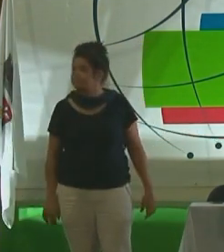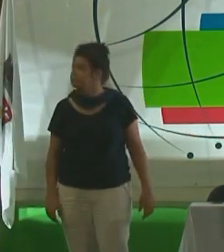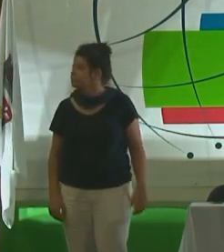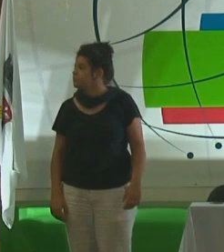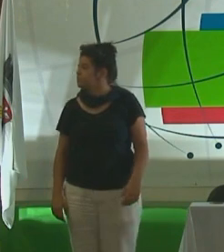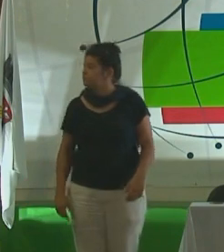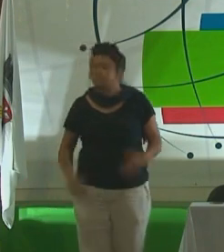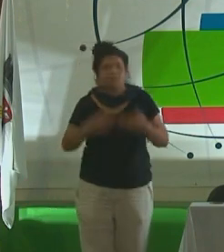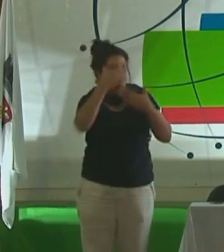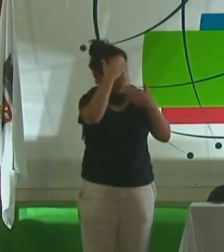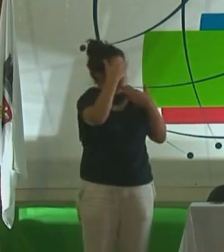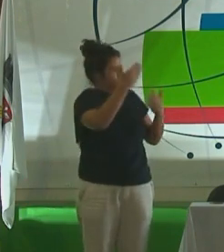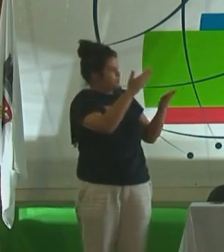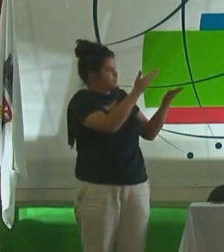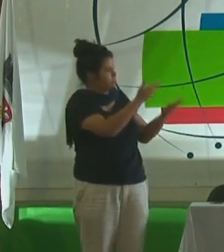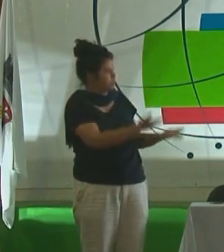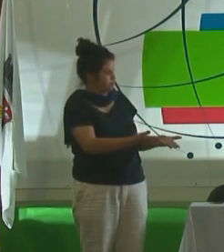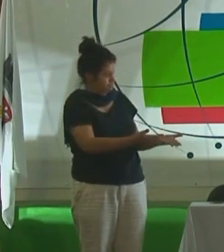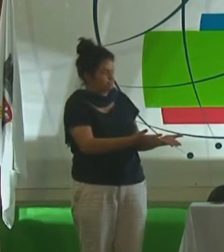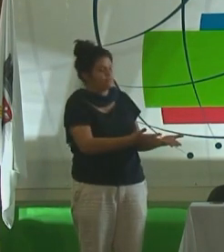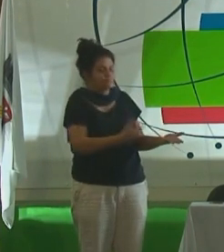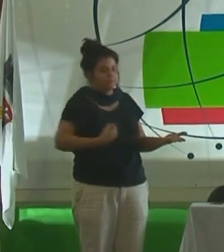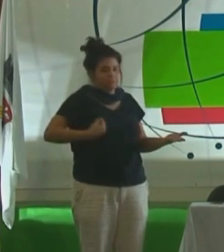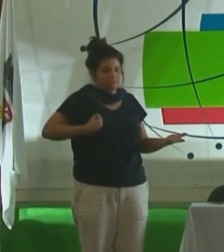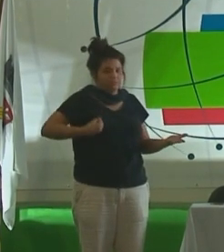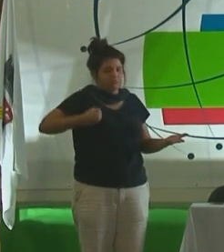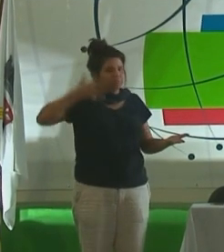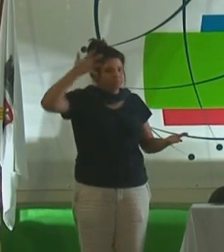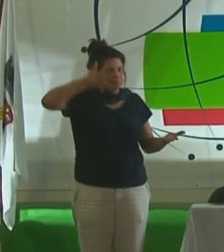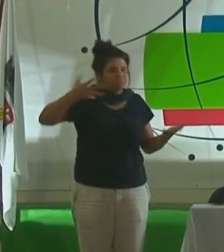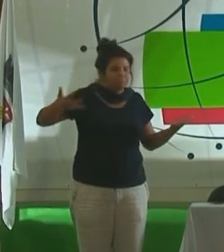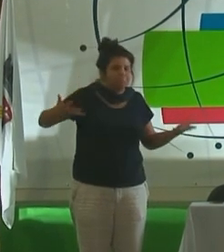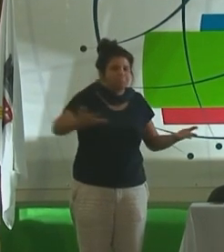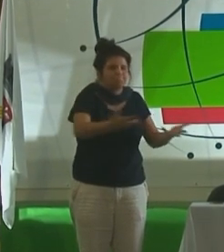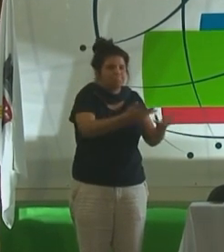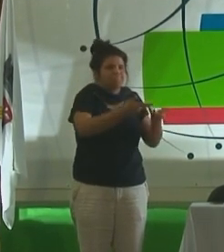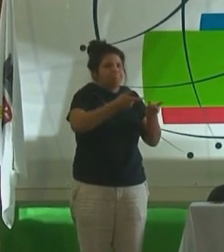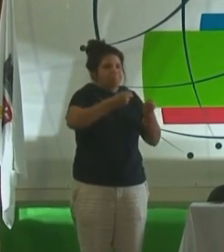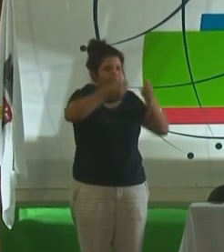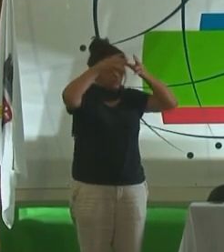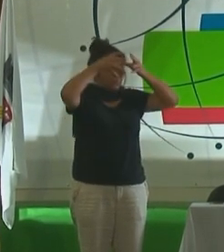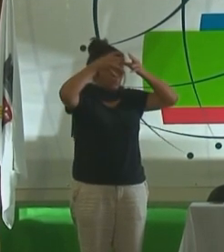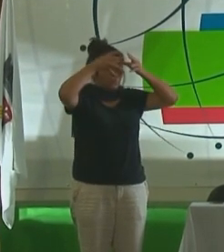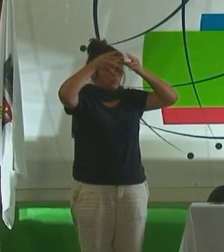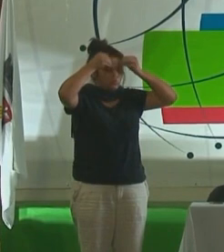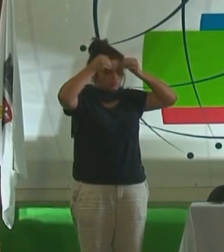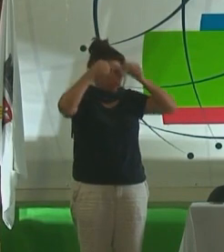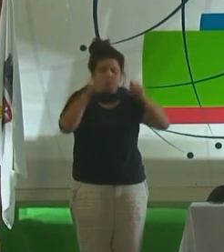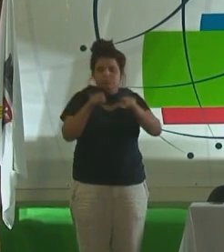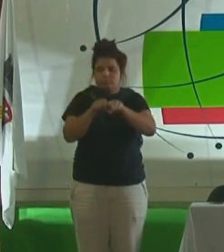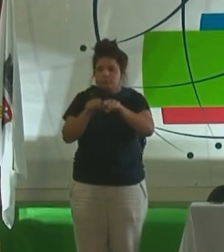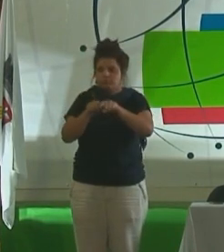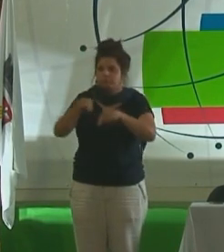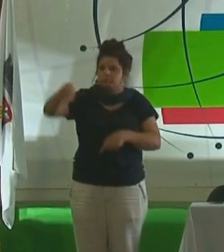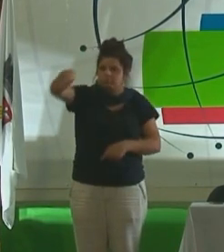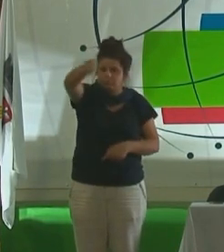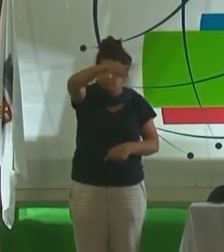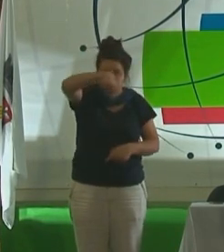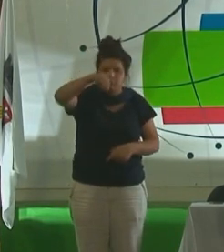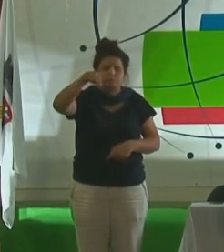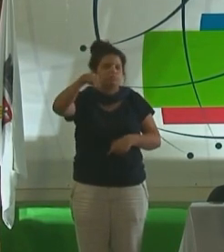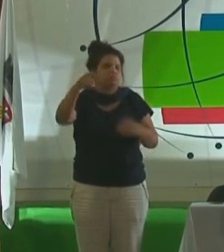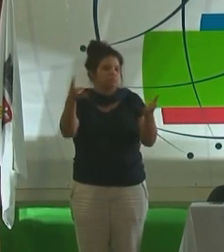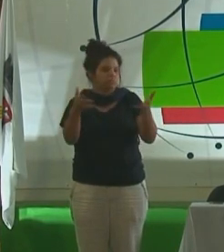Agradecemos a professora Larissa Alves Cotonhoto pela enriquecedora palestra. E agradecemos a presença de todos e